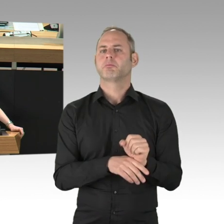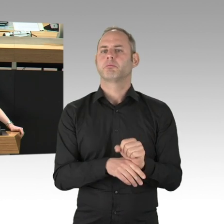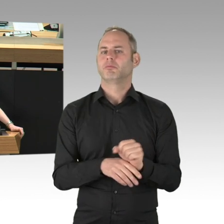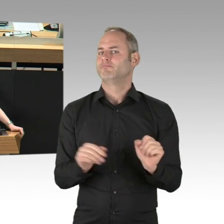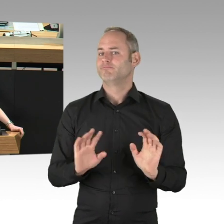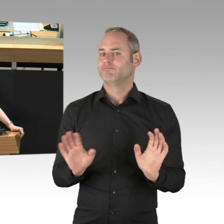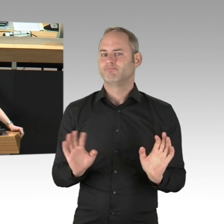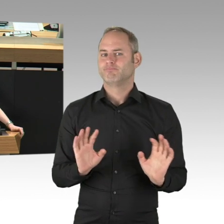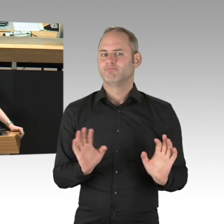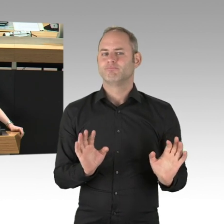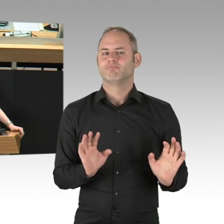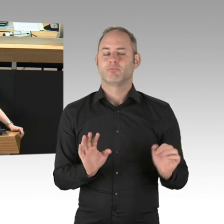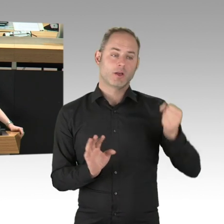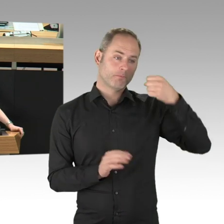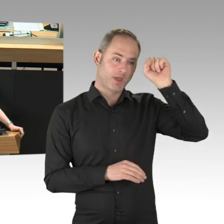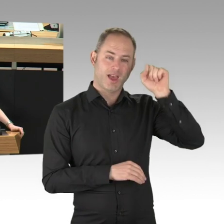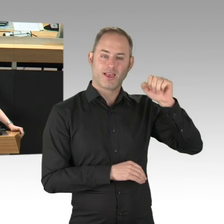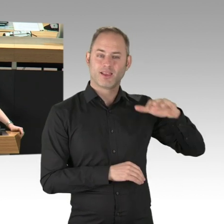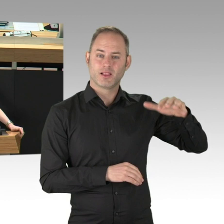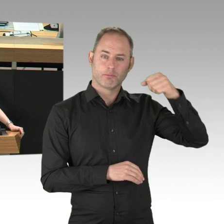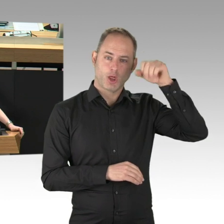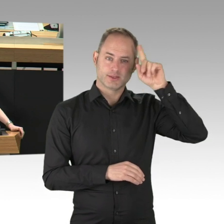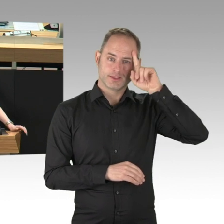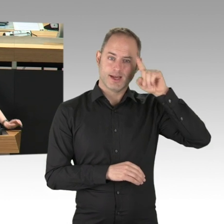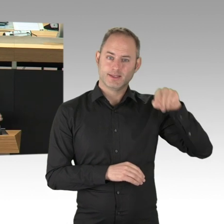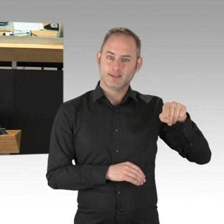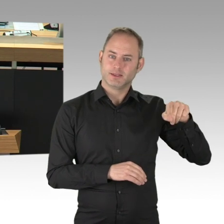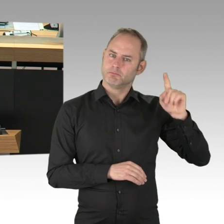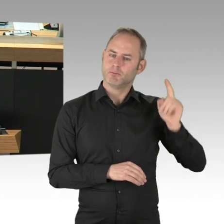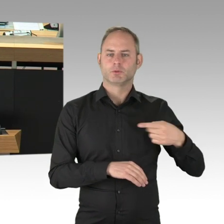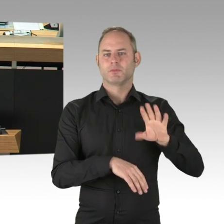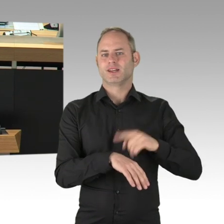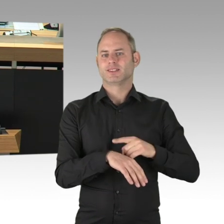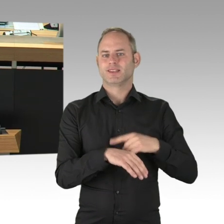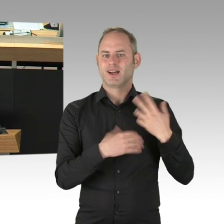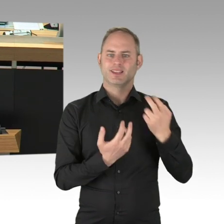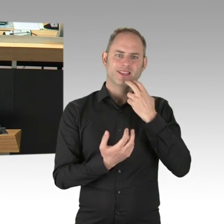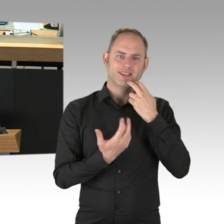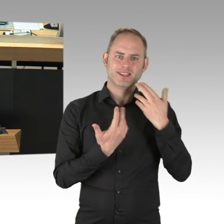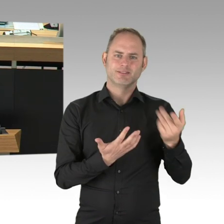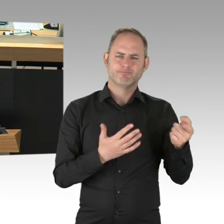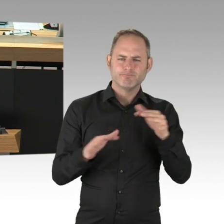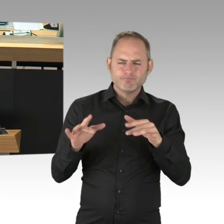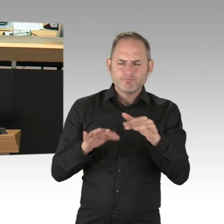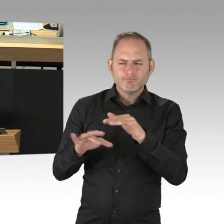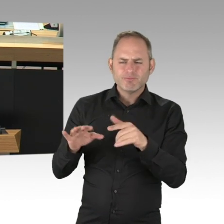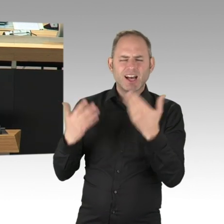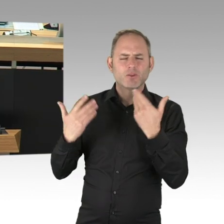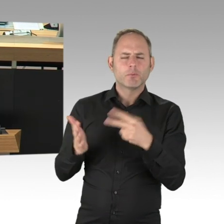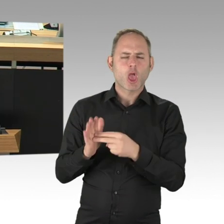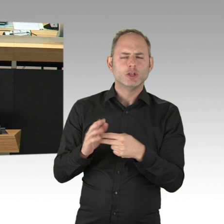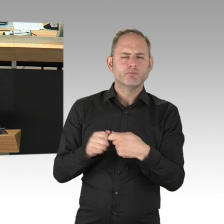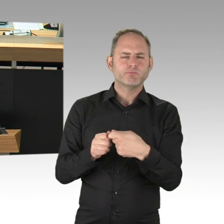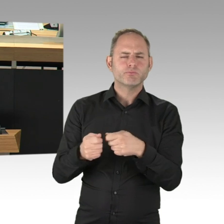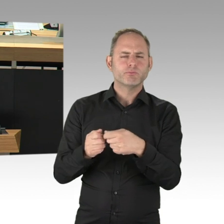antisemitischen Straftaten an, zu 81% von einem muslimischen Hintergrund der Täter auszugehen. Und in einer weiteren Umfrage